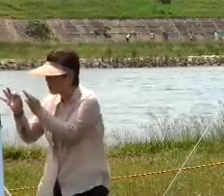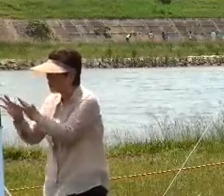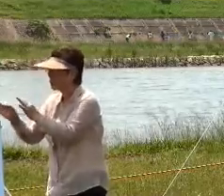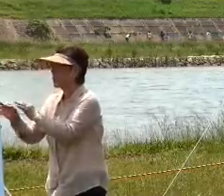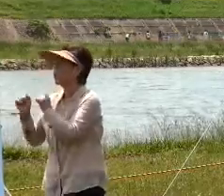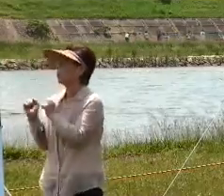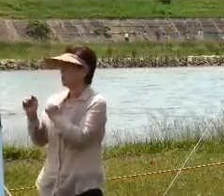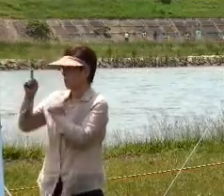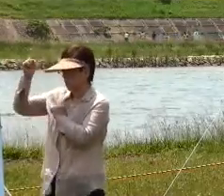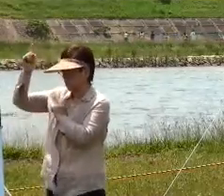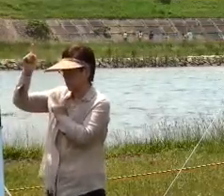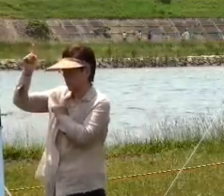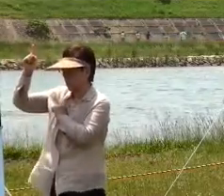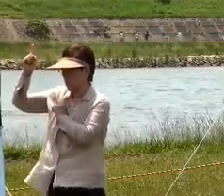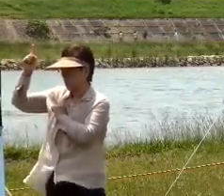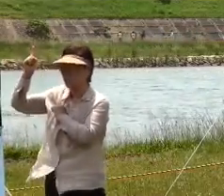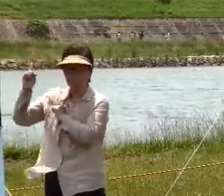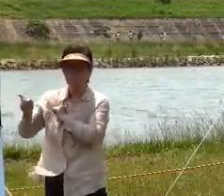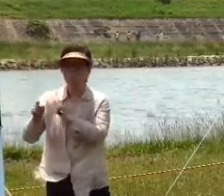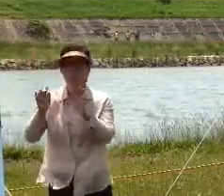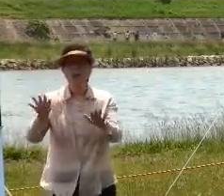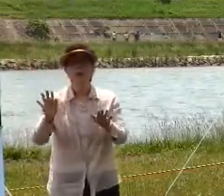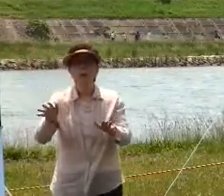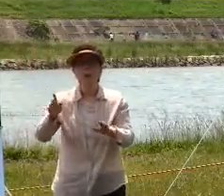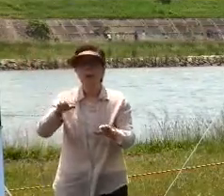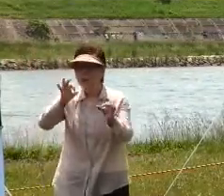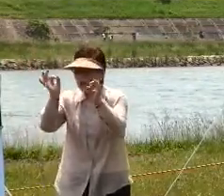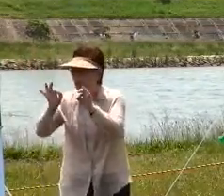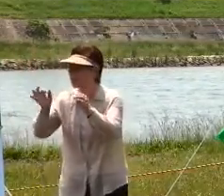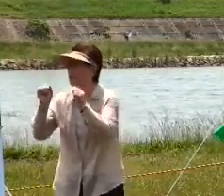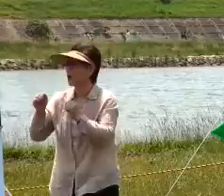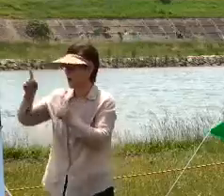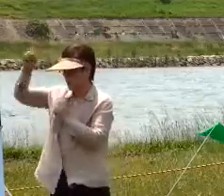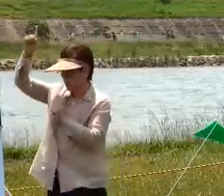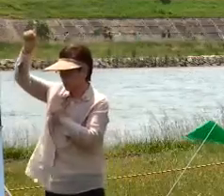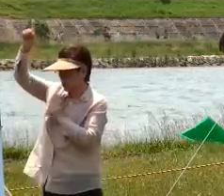ためだ。しかも今も探しておられる。